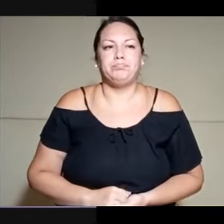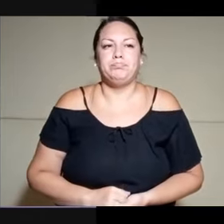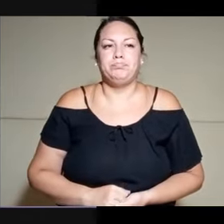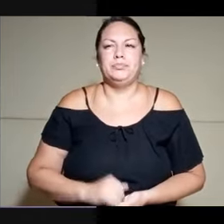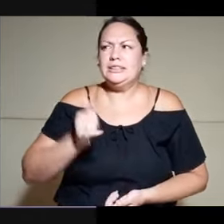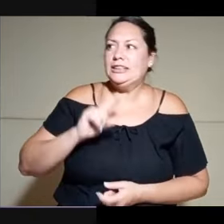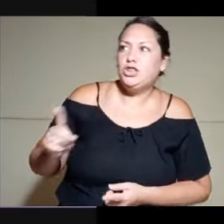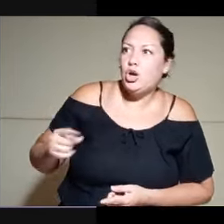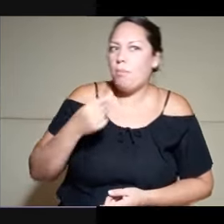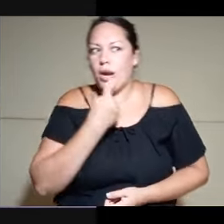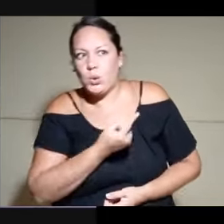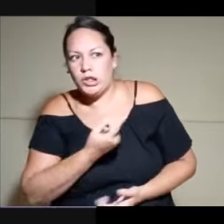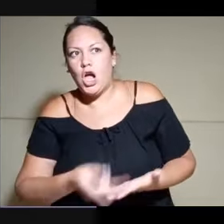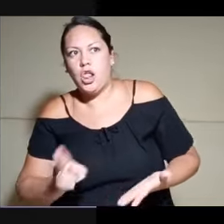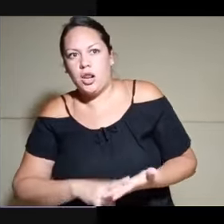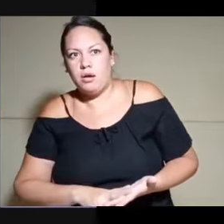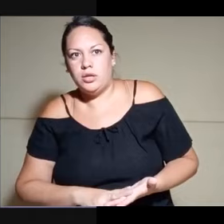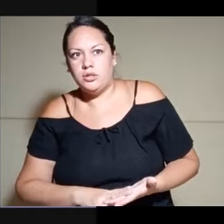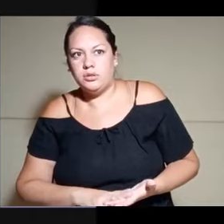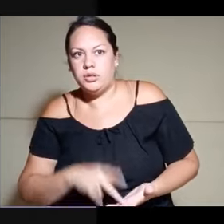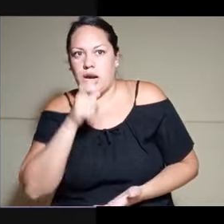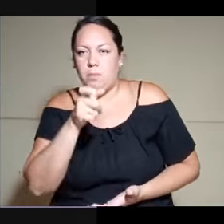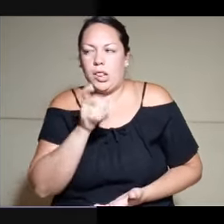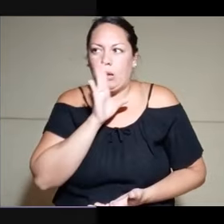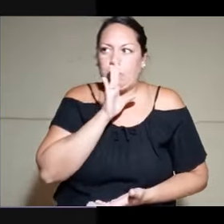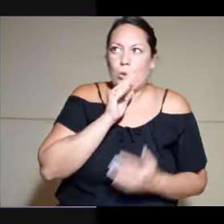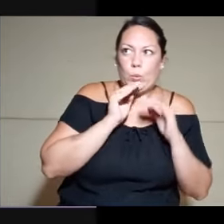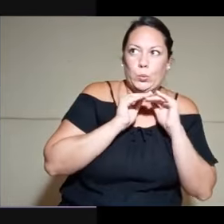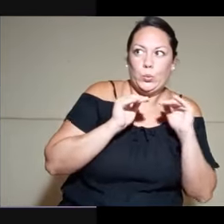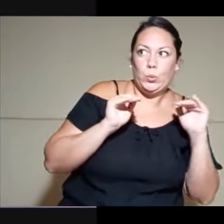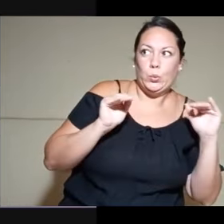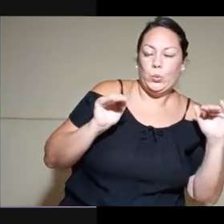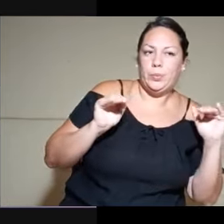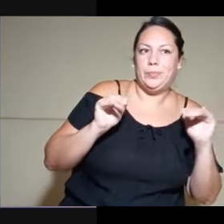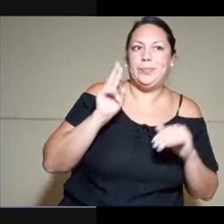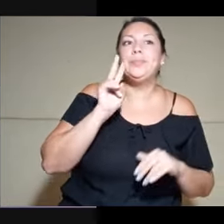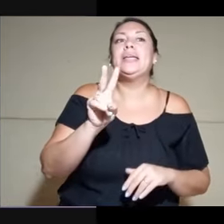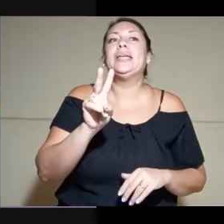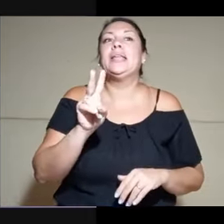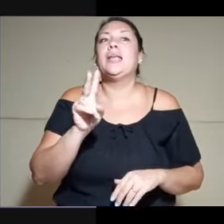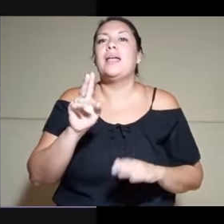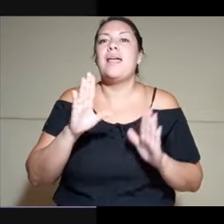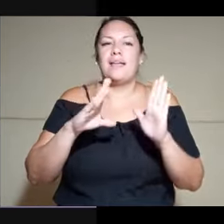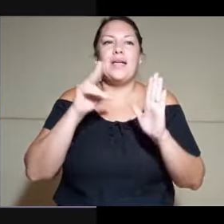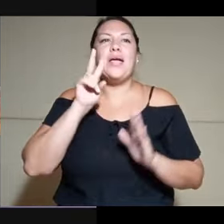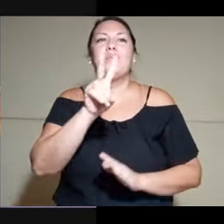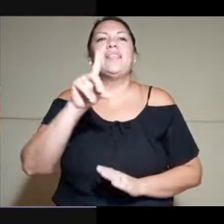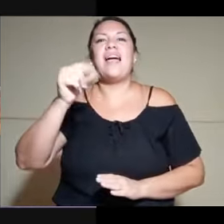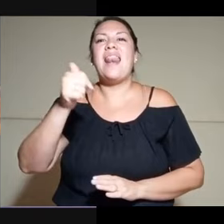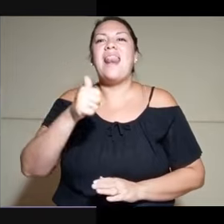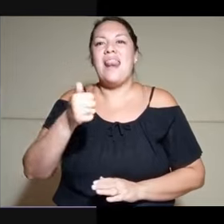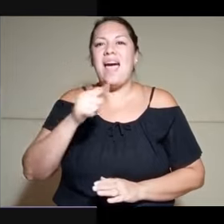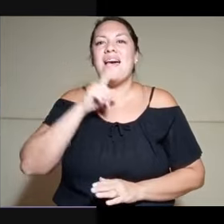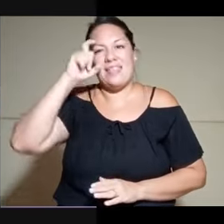¿Sí o no? Sí. Miren el bulbo. Sí. Fíjense la ¿Sí o vista, no? esta es una vista lateral. Nosotros lo que vimos en la